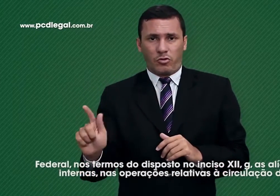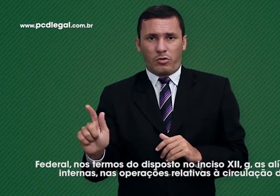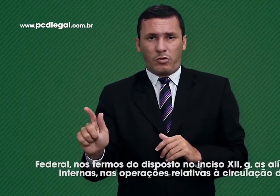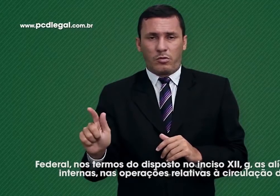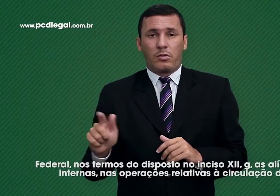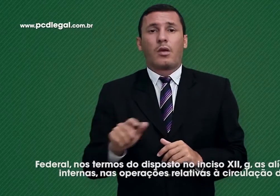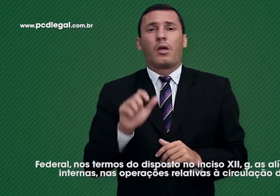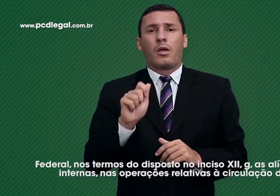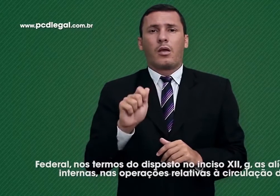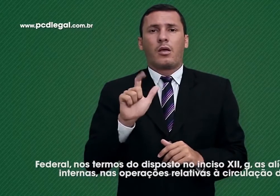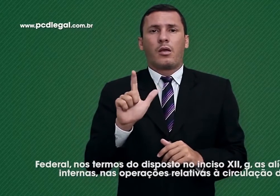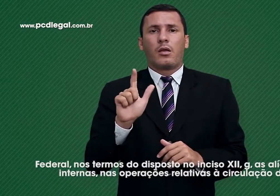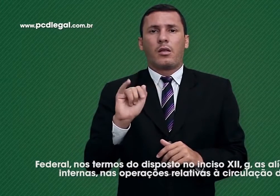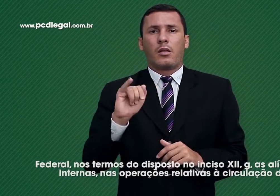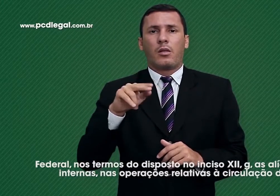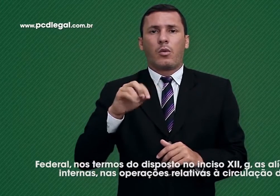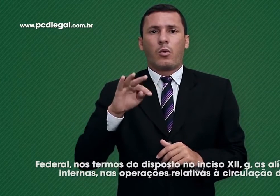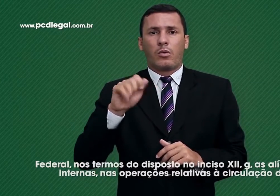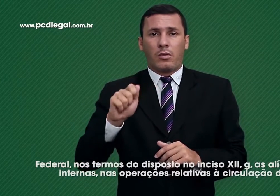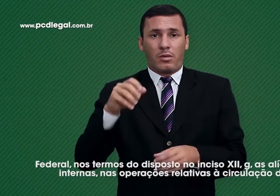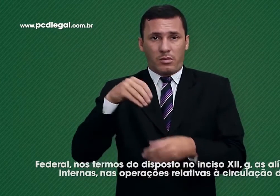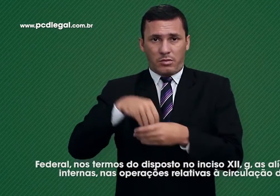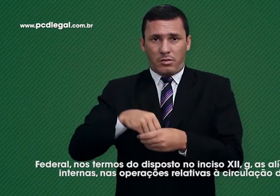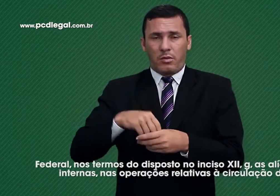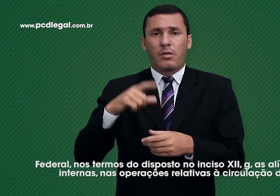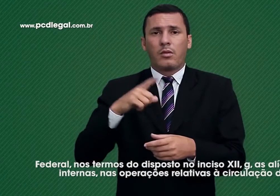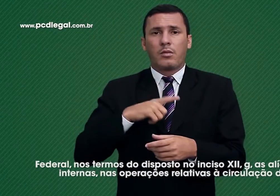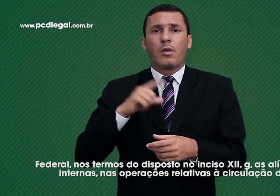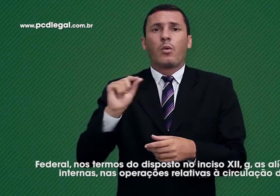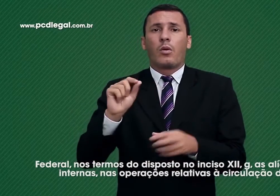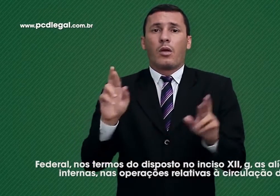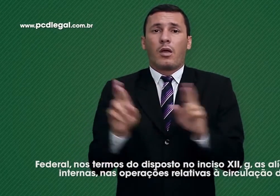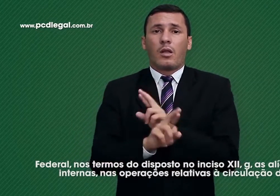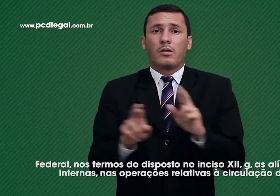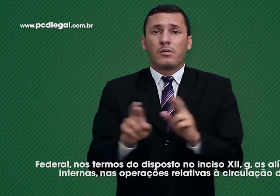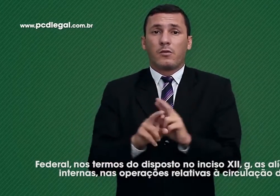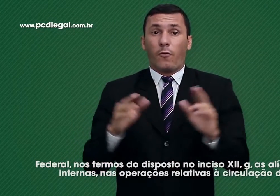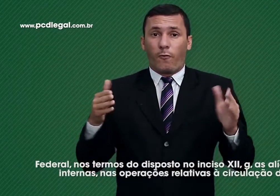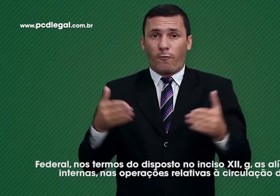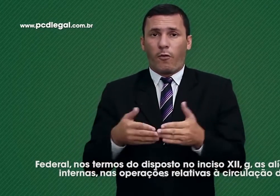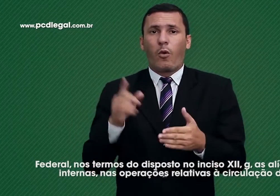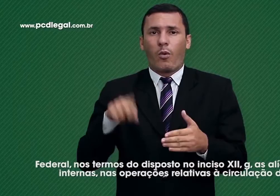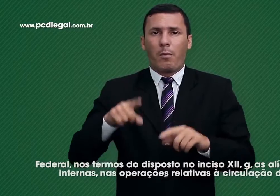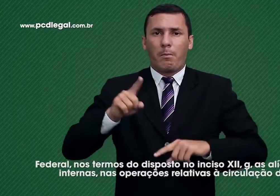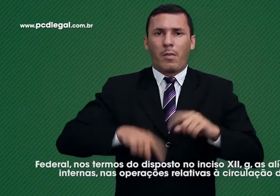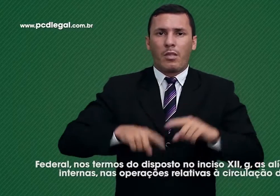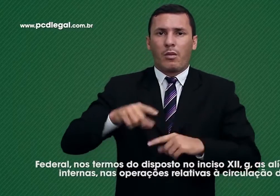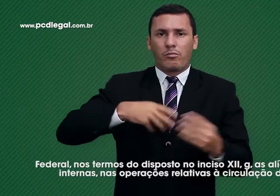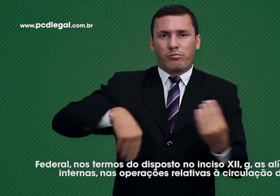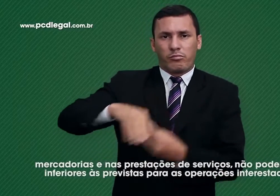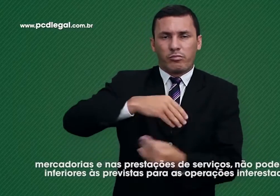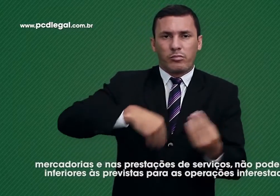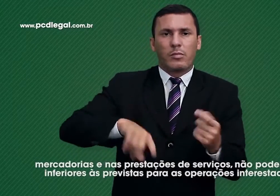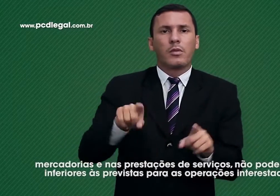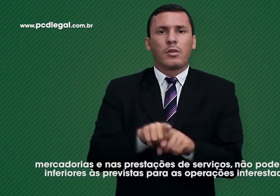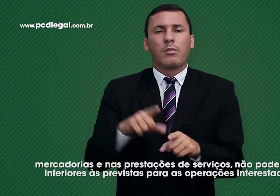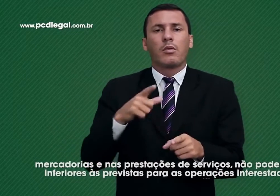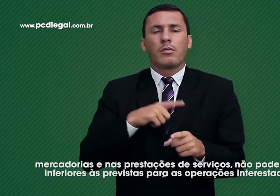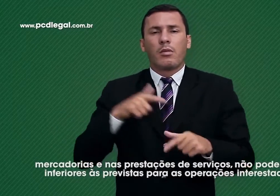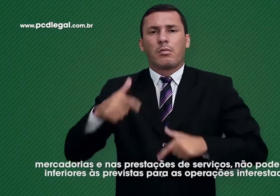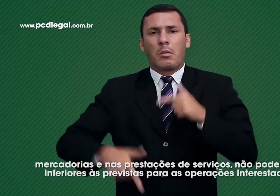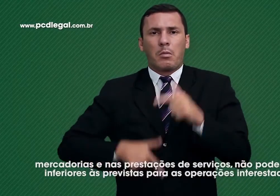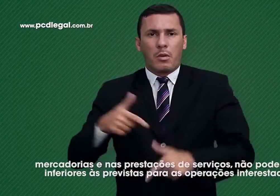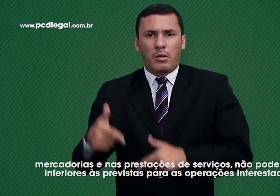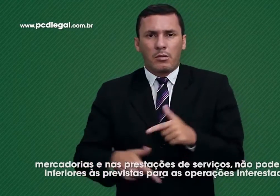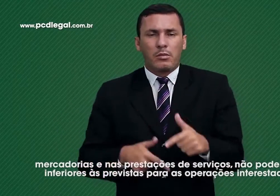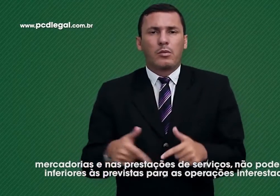no inciso 7g, as alíquotas internas, nas operações relativas à circulação de mercadorias